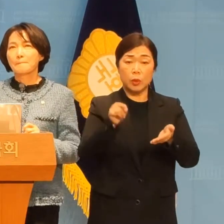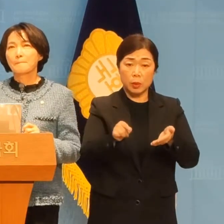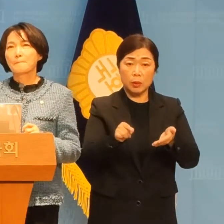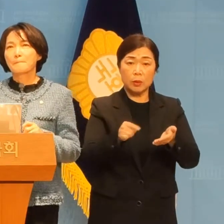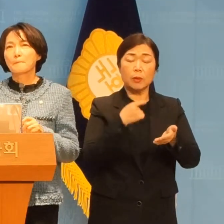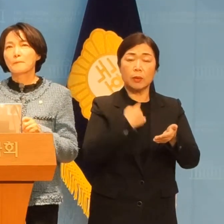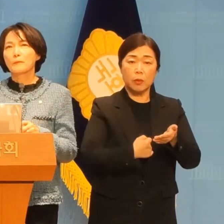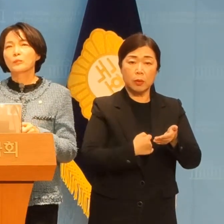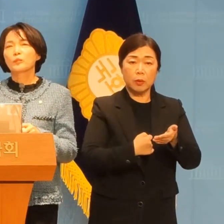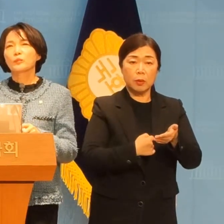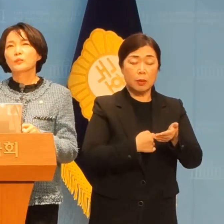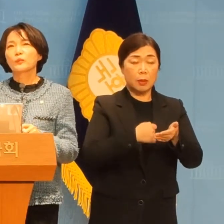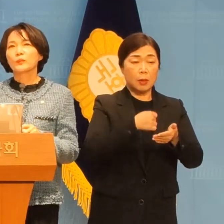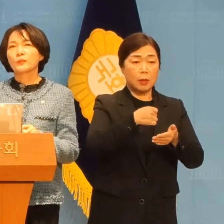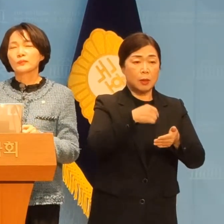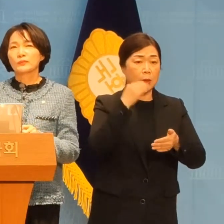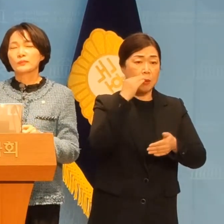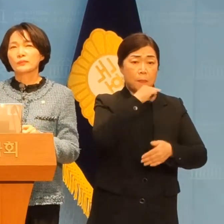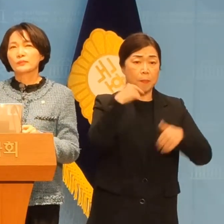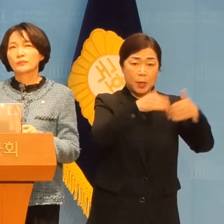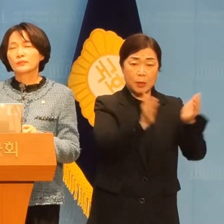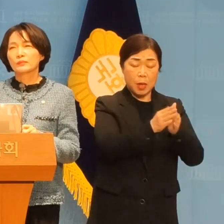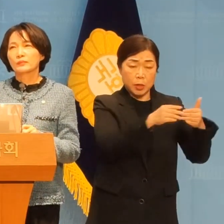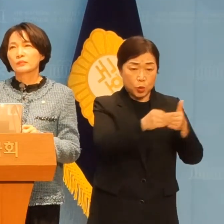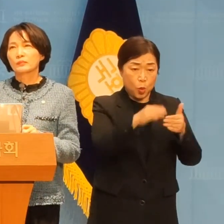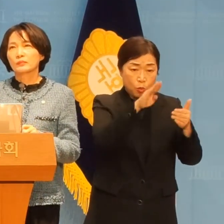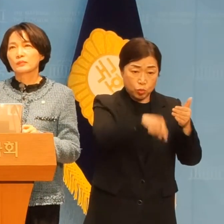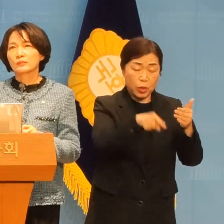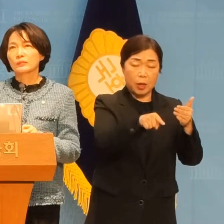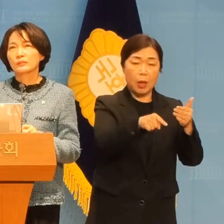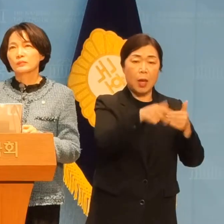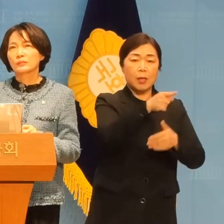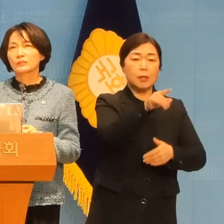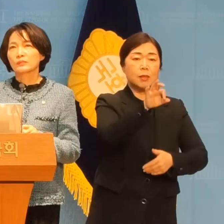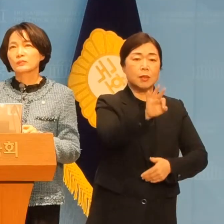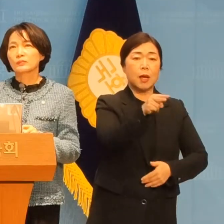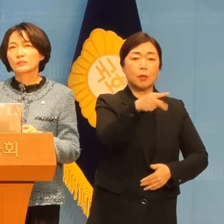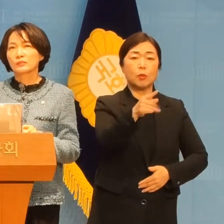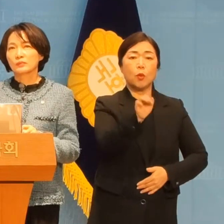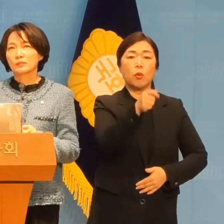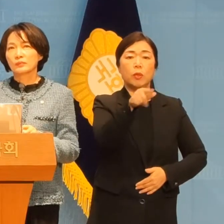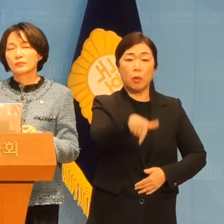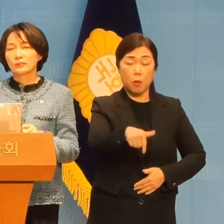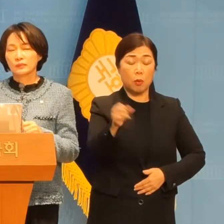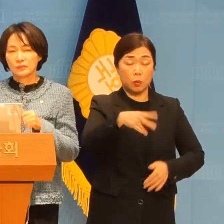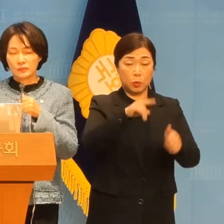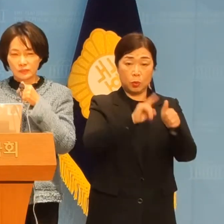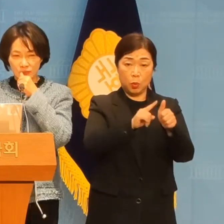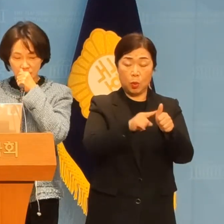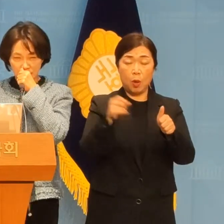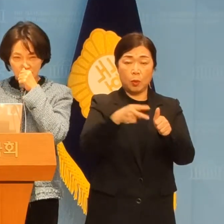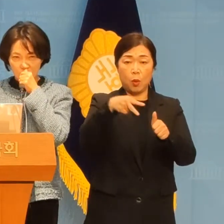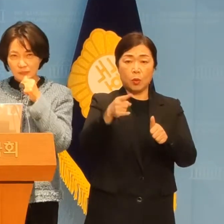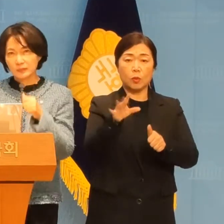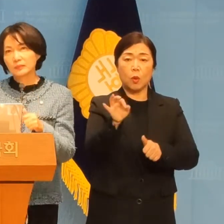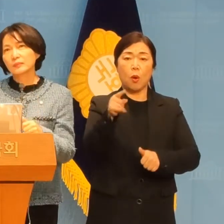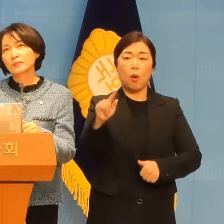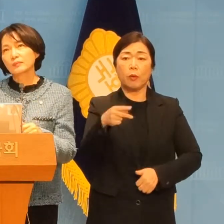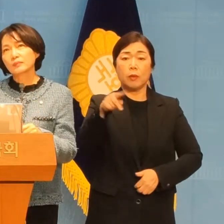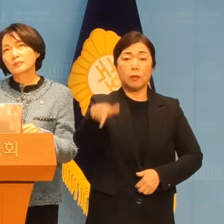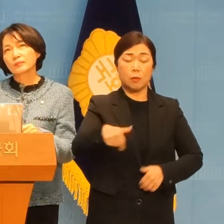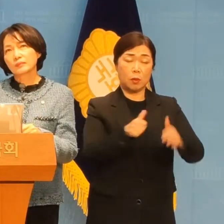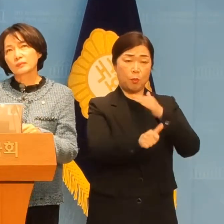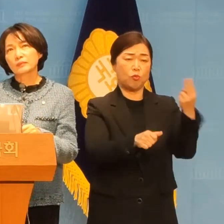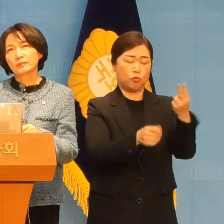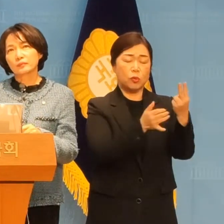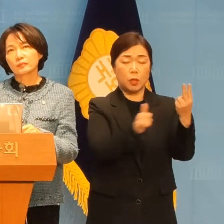총괄했던 당 지도부의 장동혁 대표와 송원석 원내대표입니다. 국민의힘 장동혁